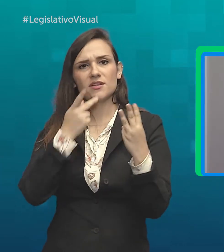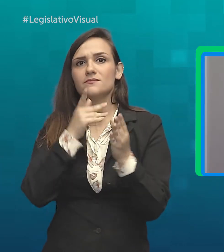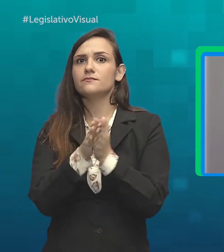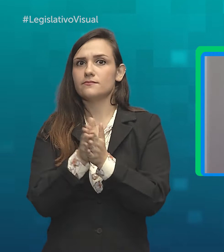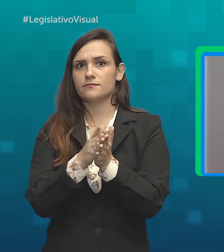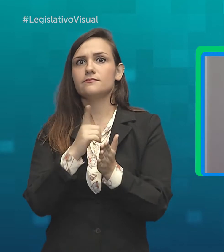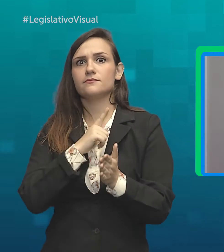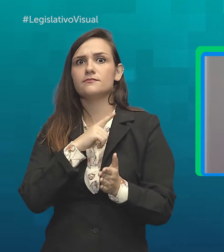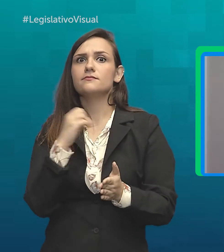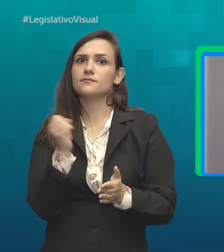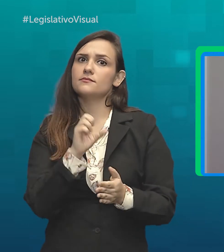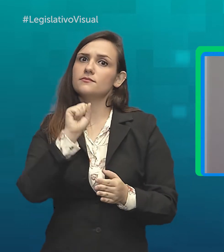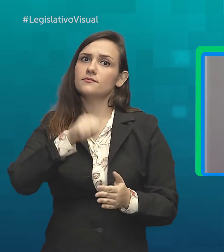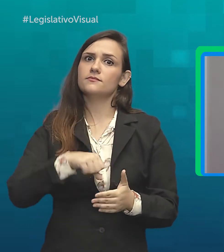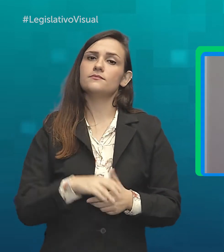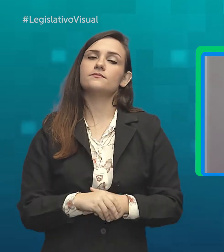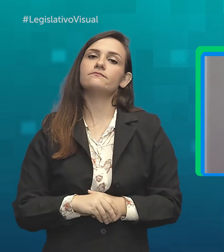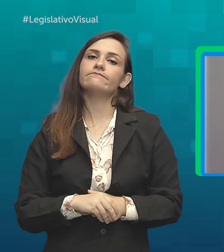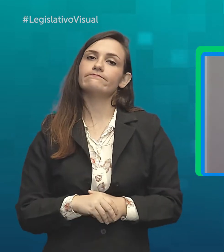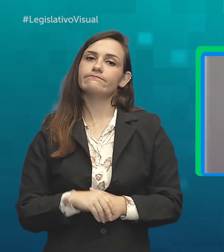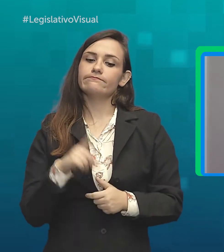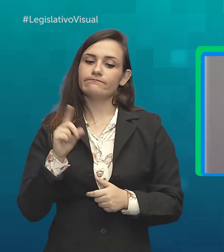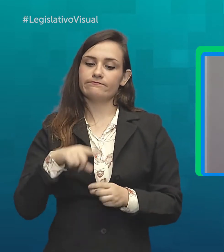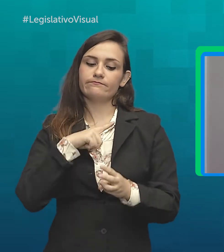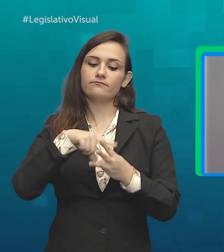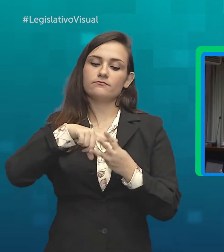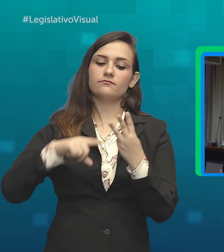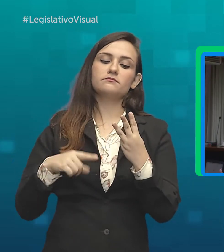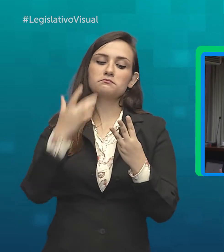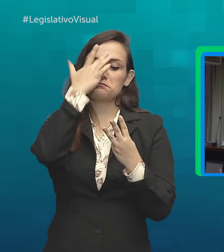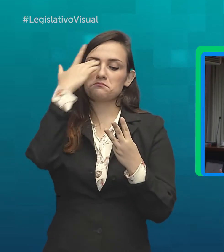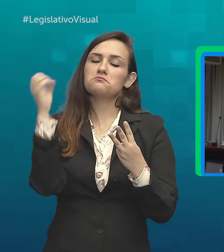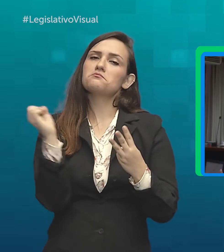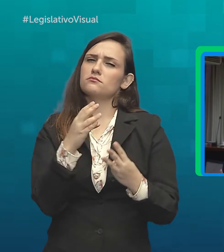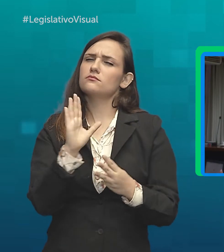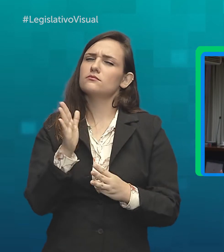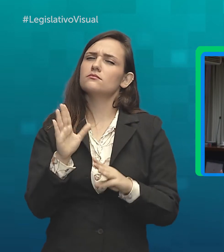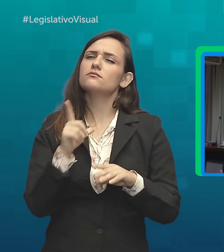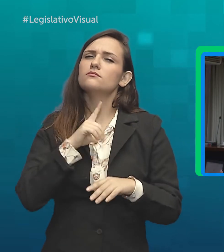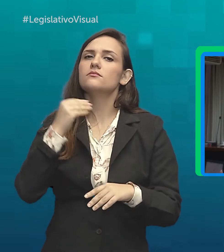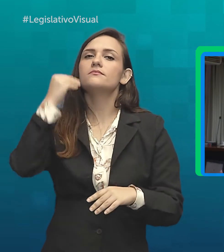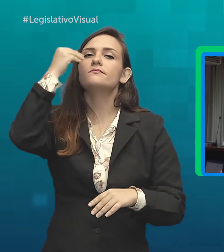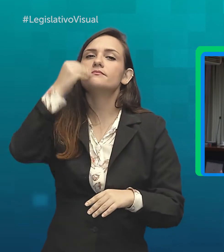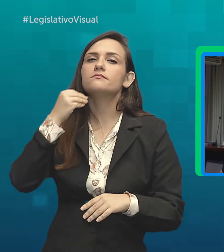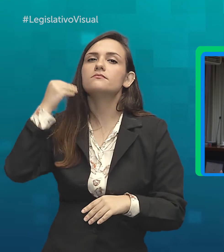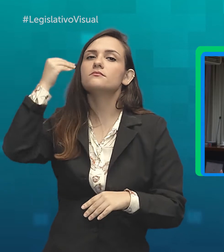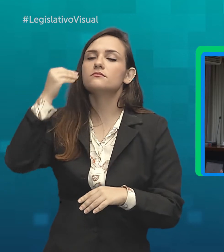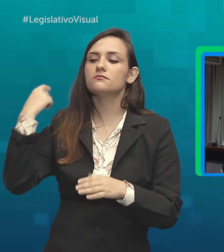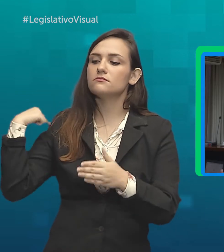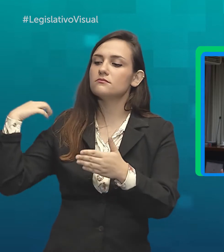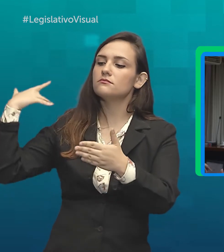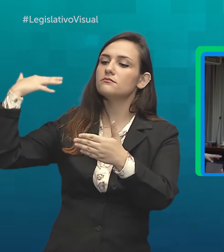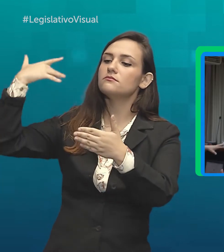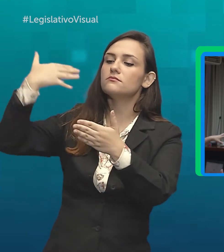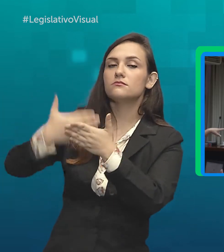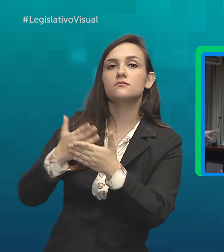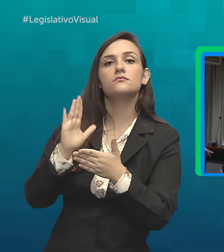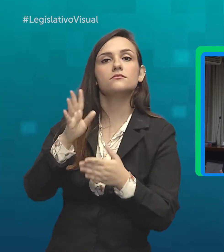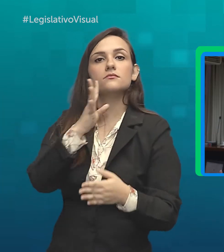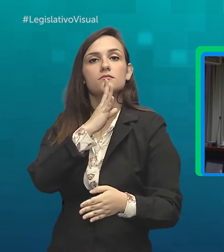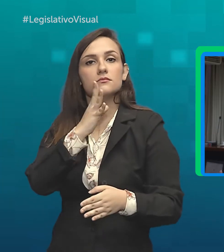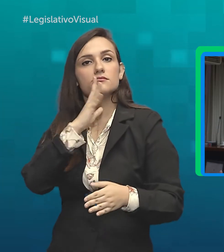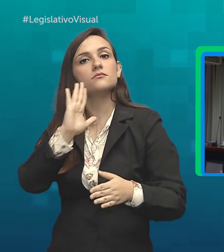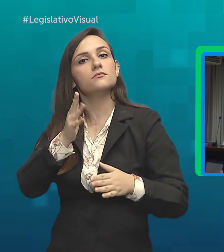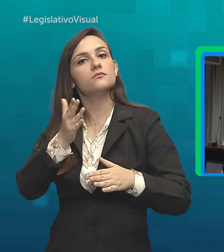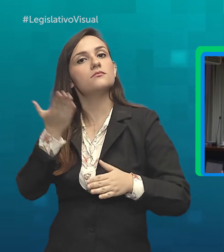Eles falaram das expectativas de trabalho para este ano. É uma composição de pessoas experientes que já estão na casa,